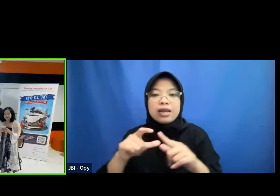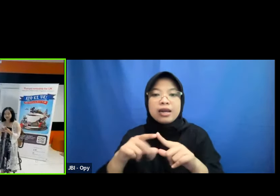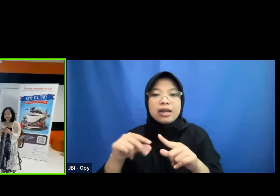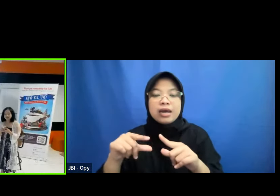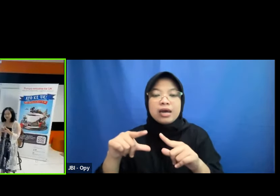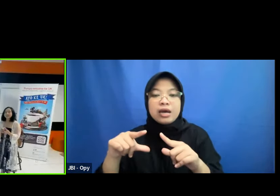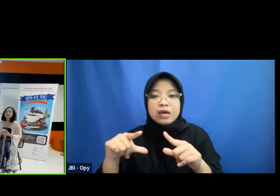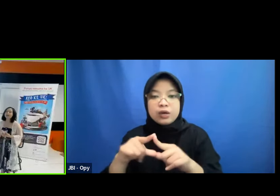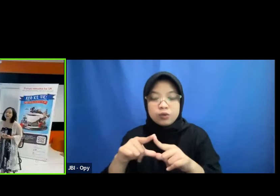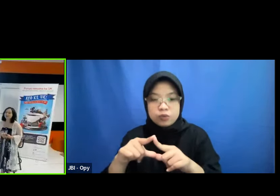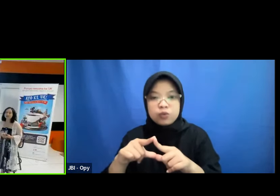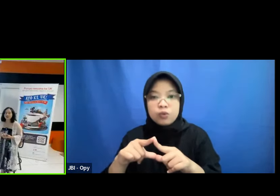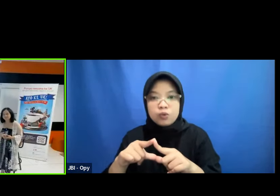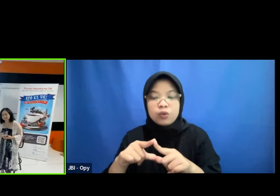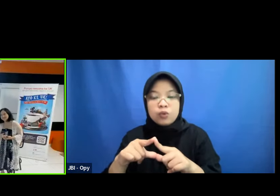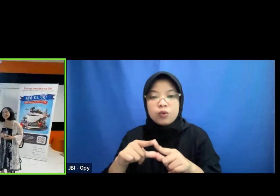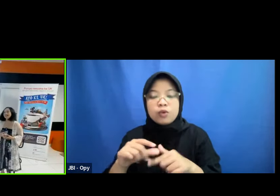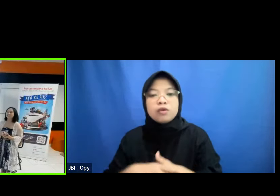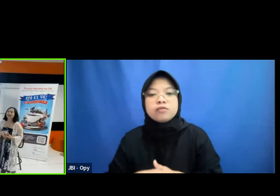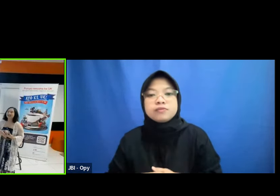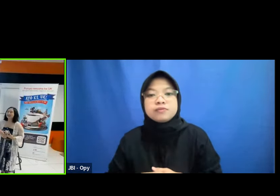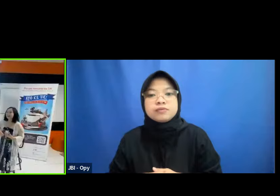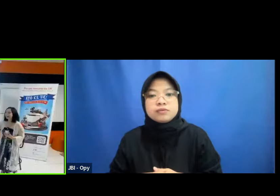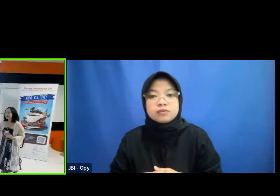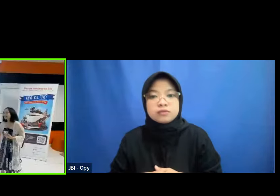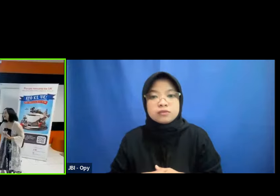Jakarta sebagai Network dan alumni